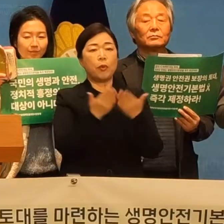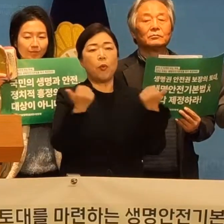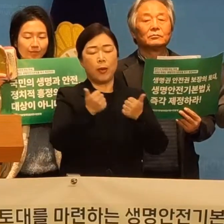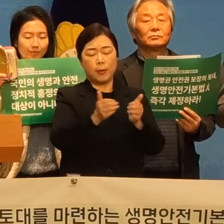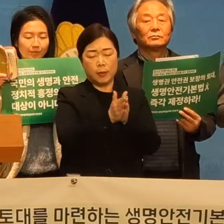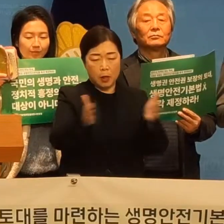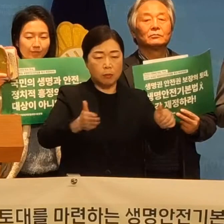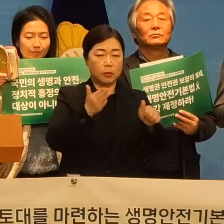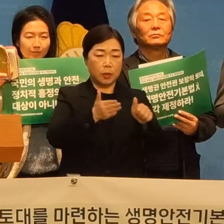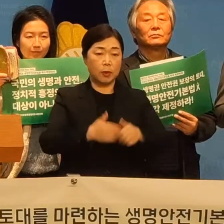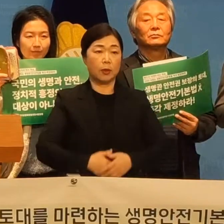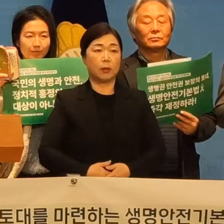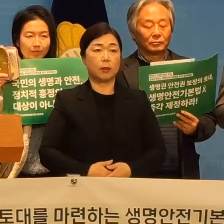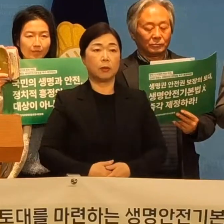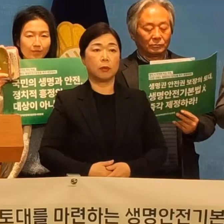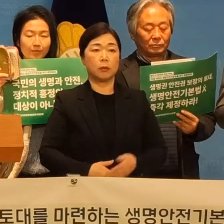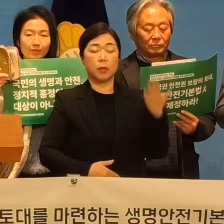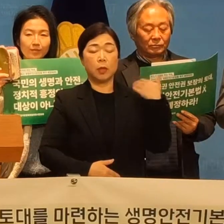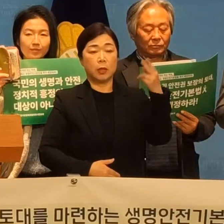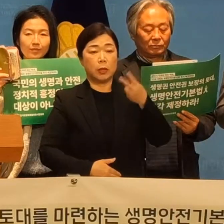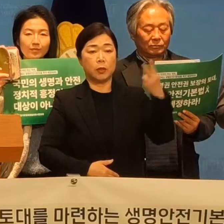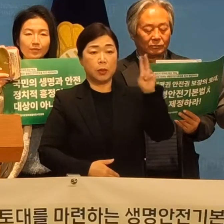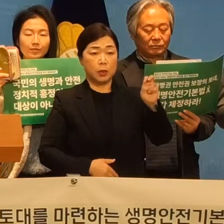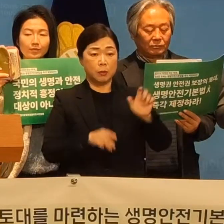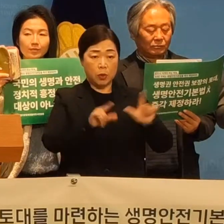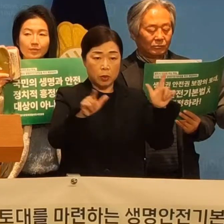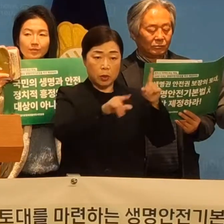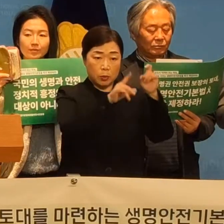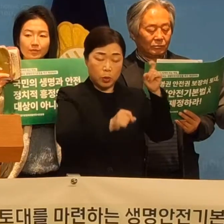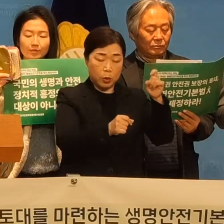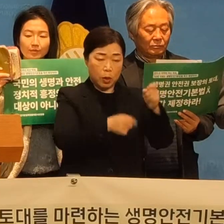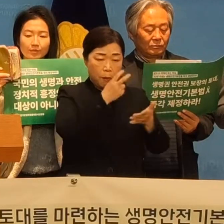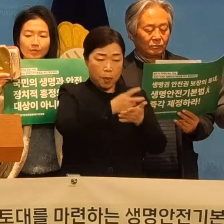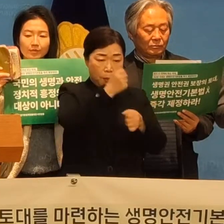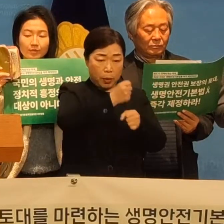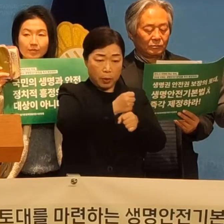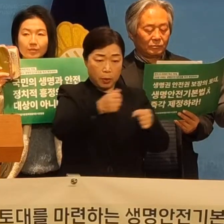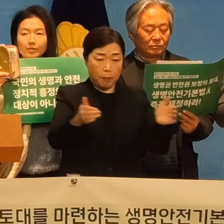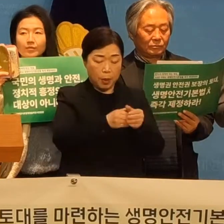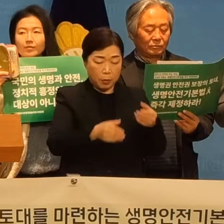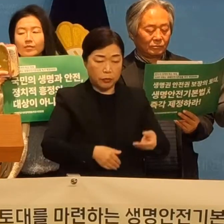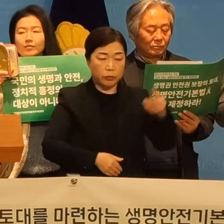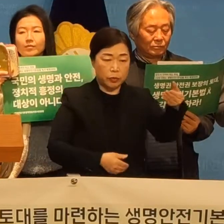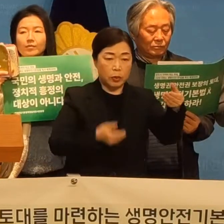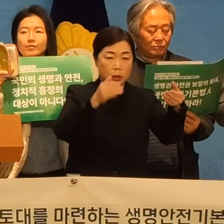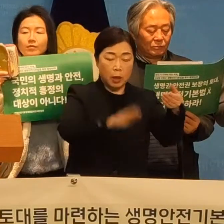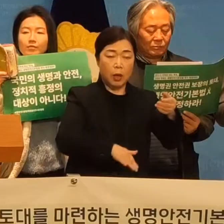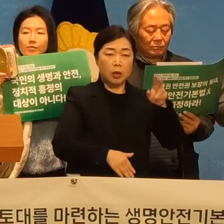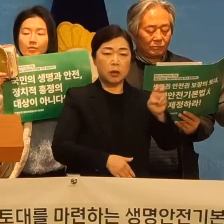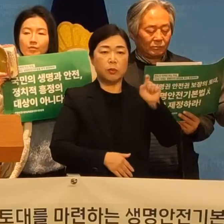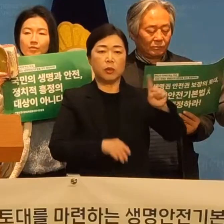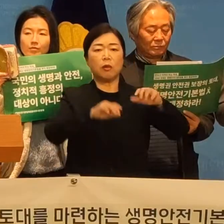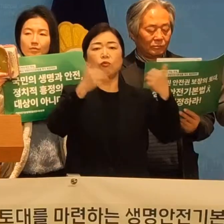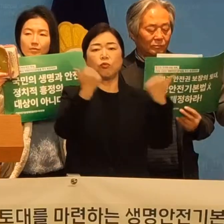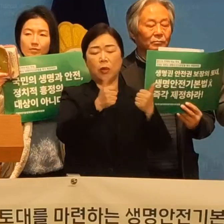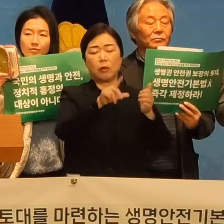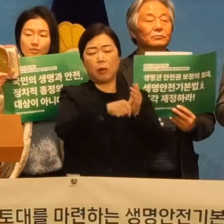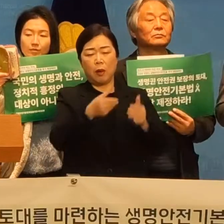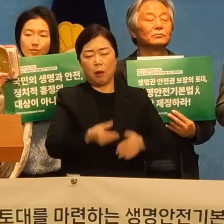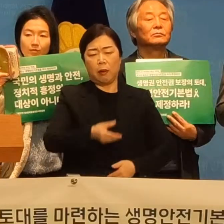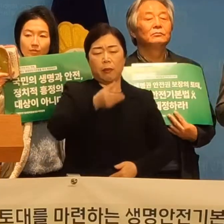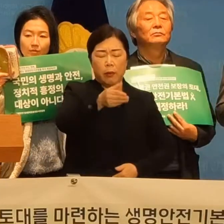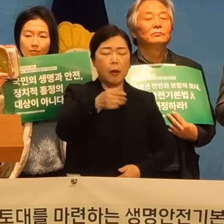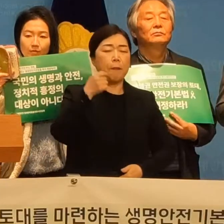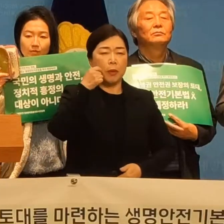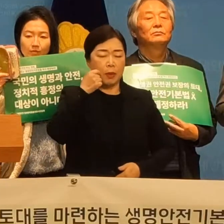생명안전기본법은 지난 2020년 11월에 처음으로 발의되었지만 21대 국회에서 송환 상임위 심의조차